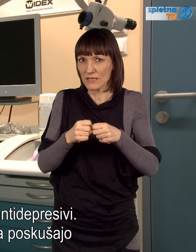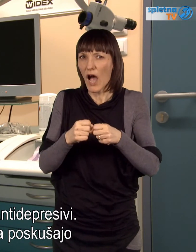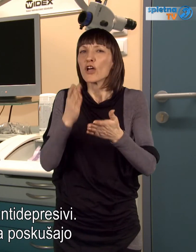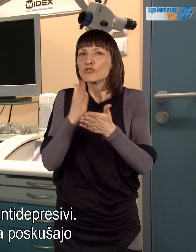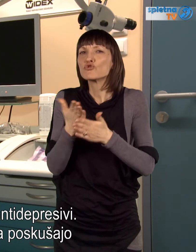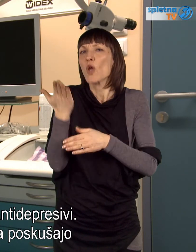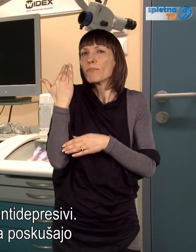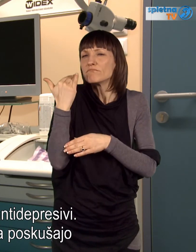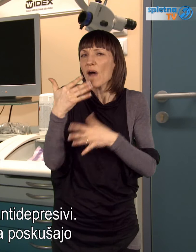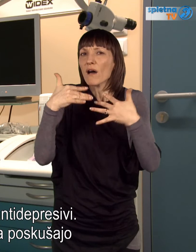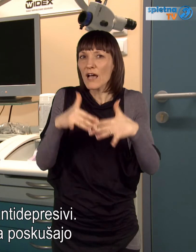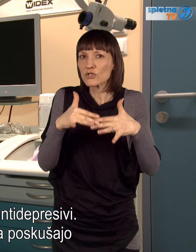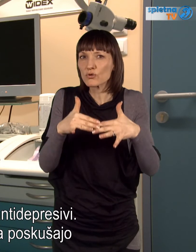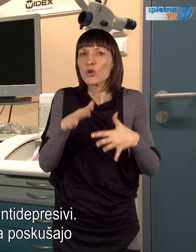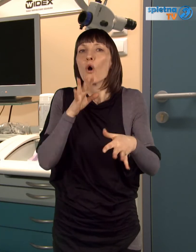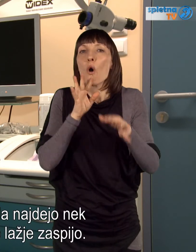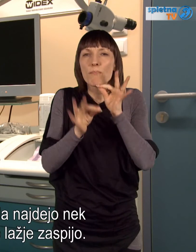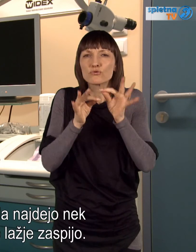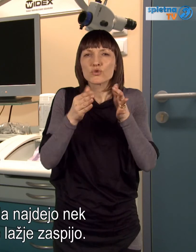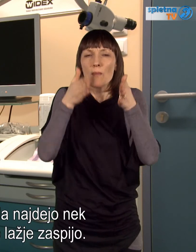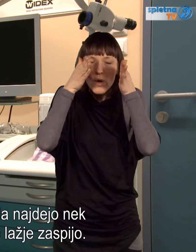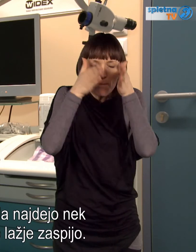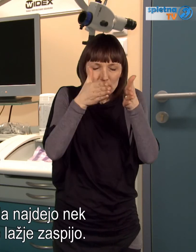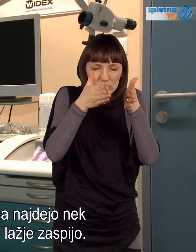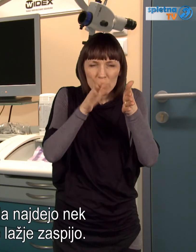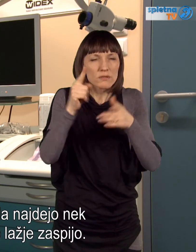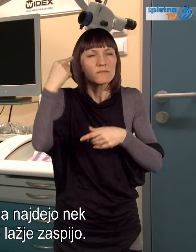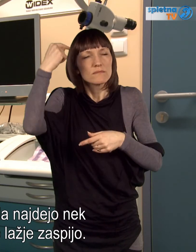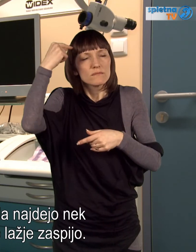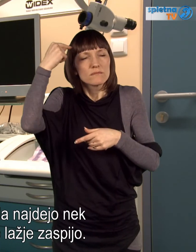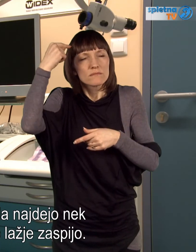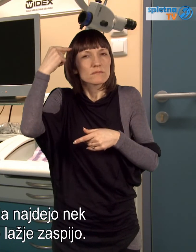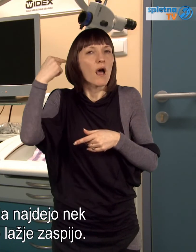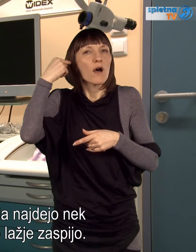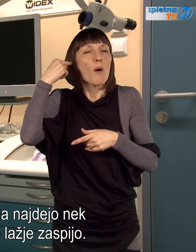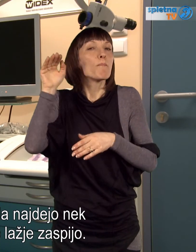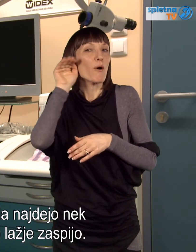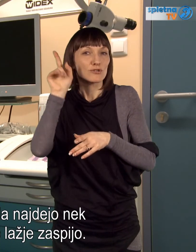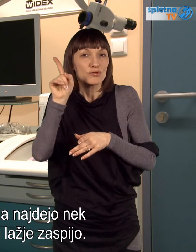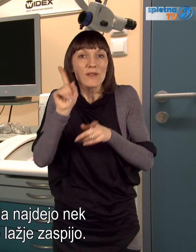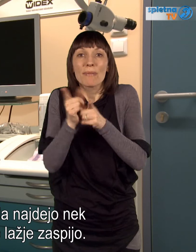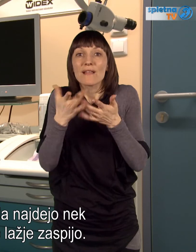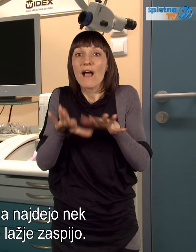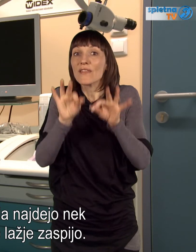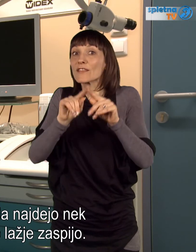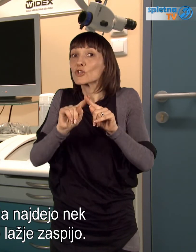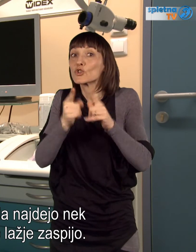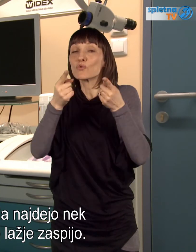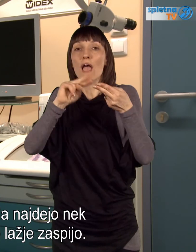prej, je zelo pomembno, da poskušajo pozornost preusmeriti, da najdejo nek način sproščanja, s katerim